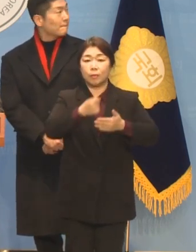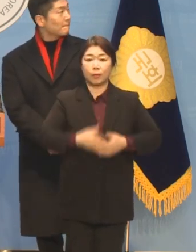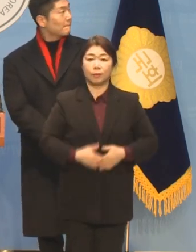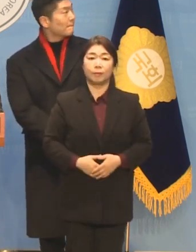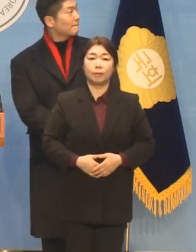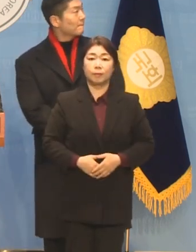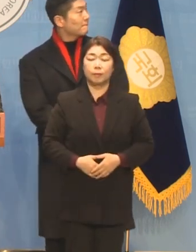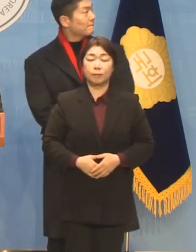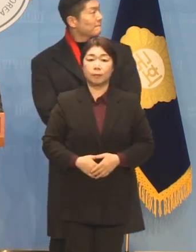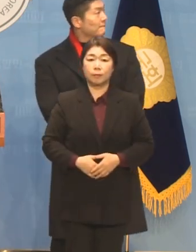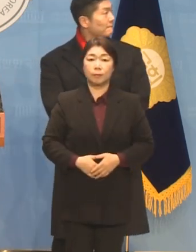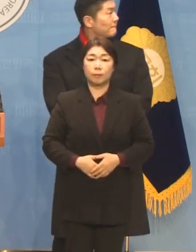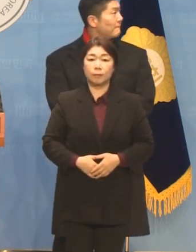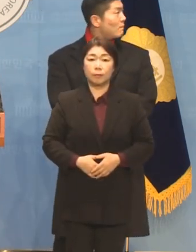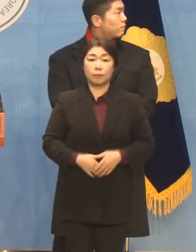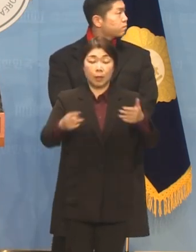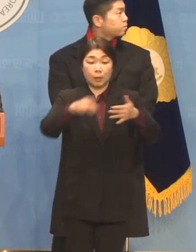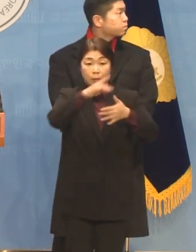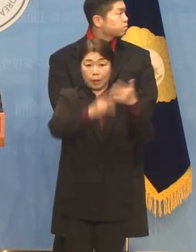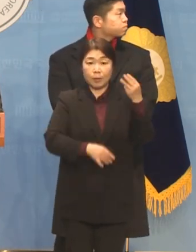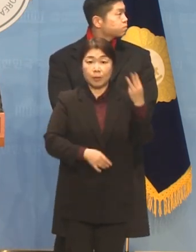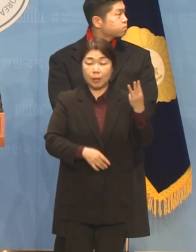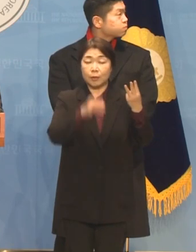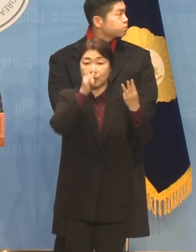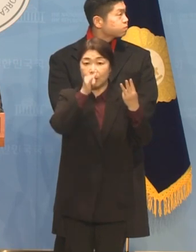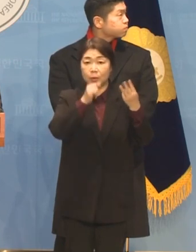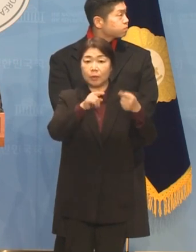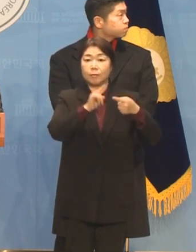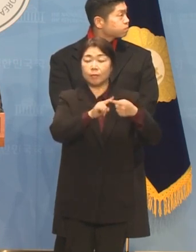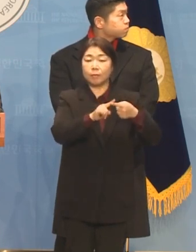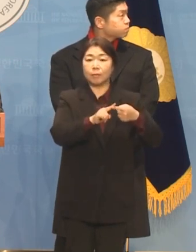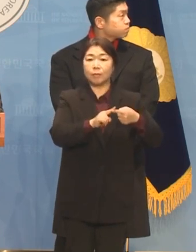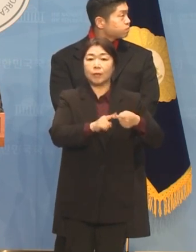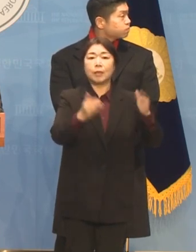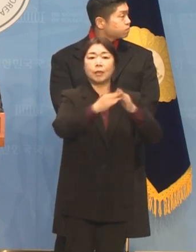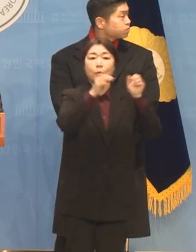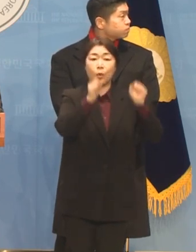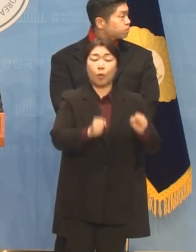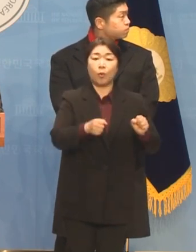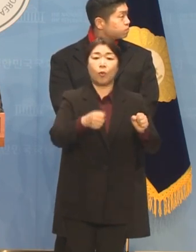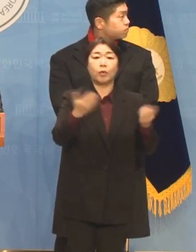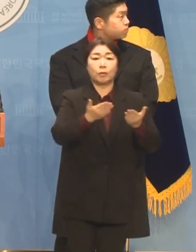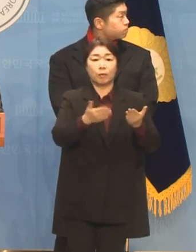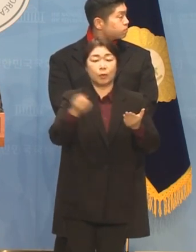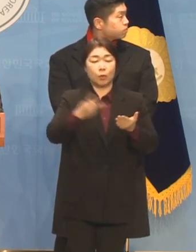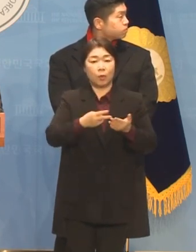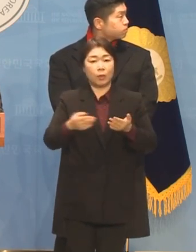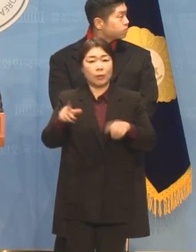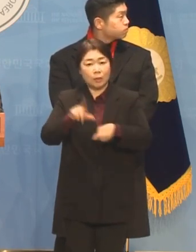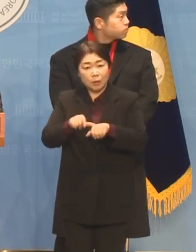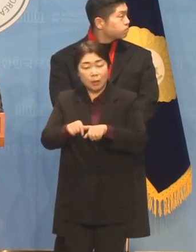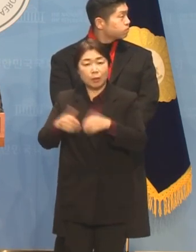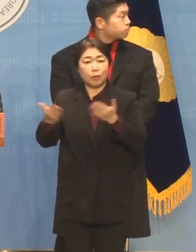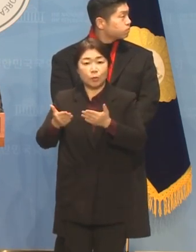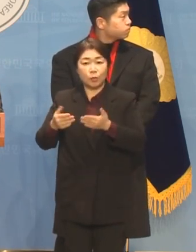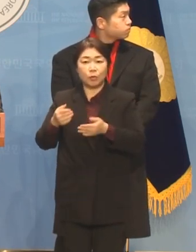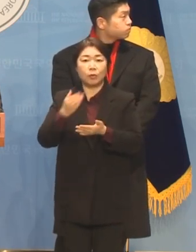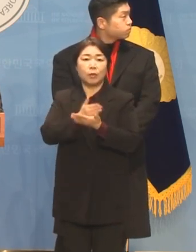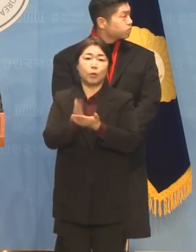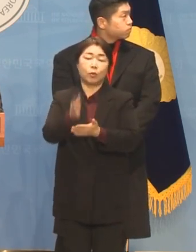하이브리드 근무에는 세 가지 엔진이 있습니다. 시차 근무제, 재택 근무 활성화, 근무 마일리지